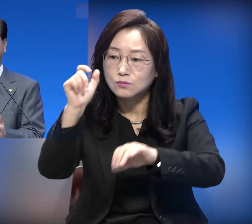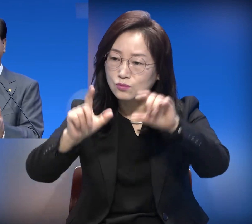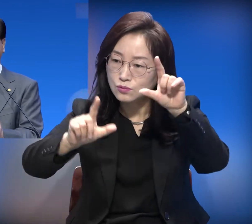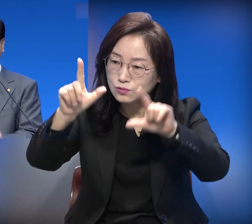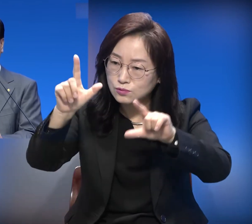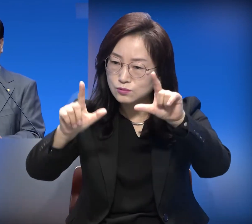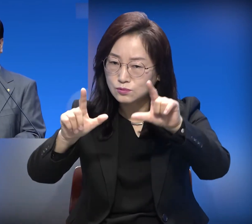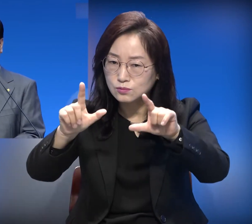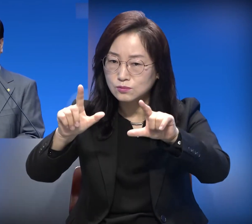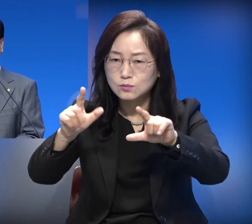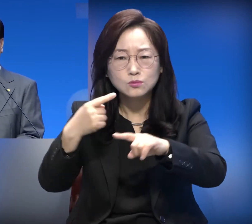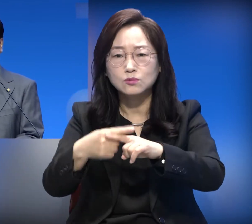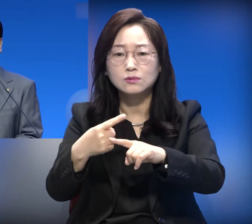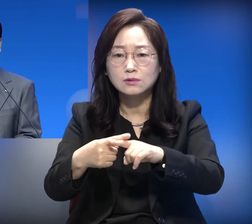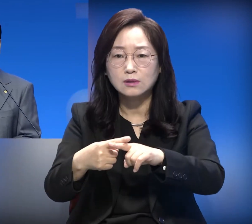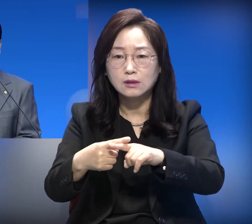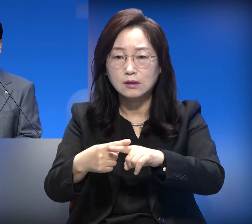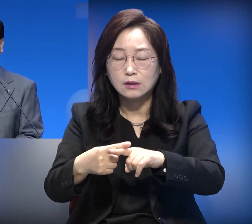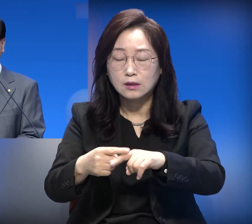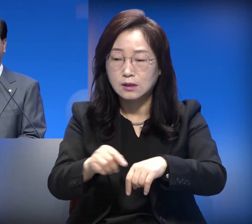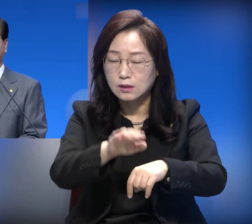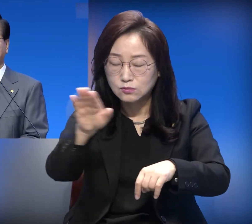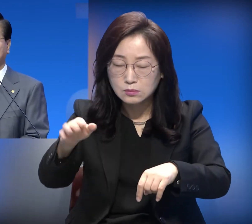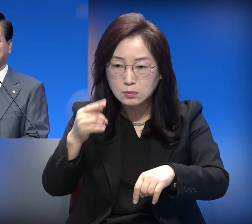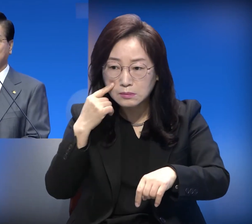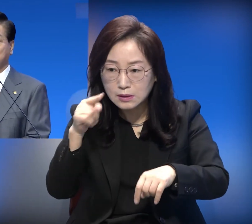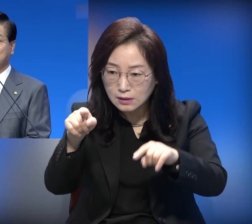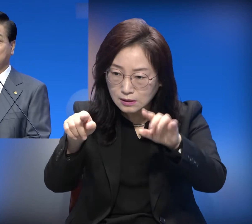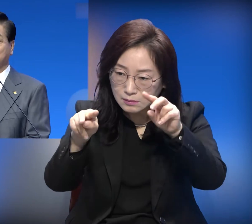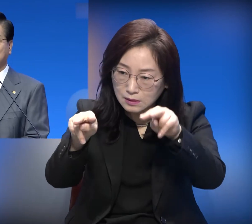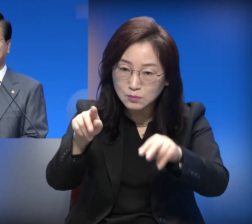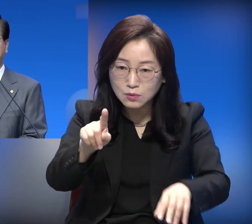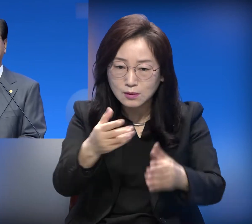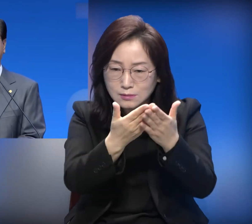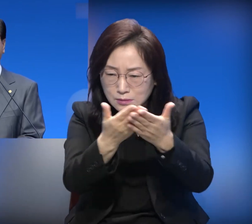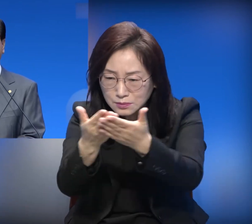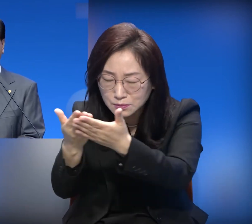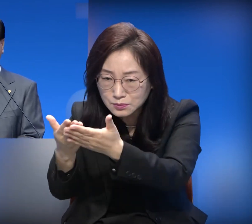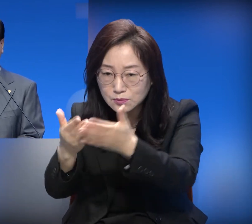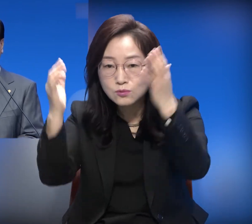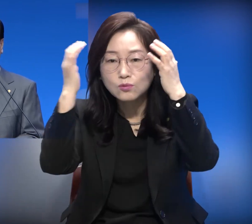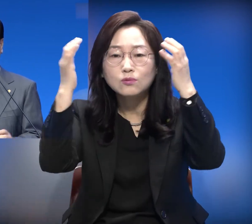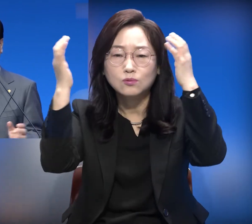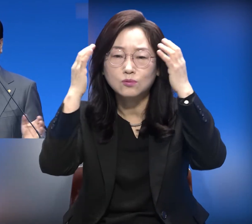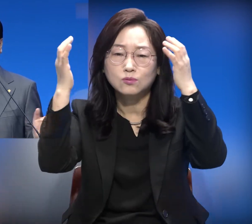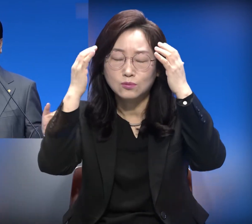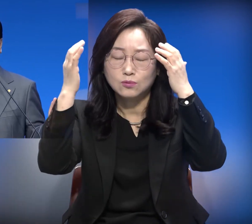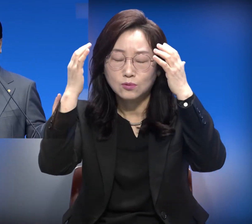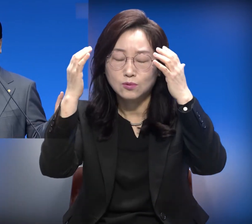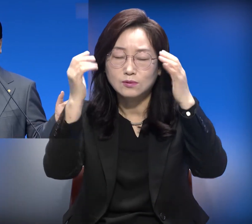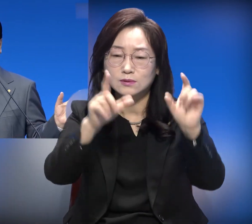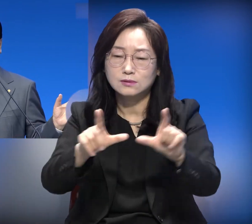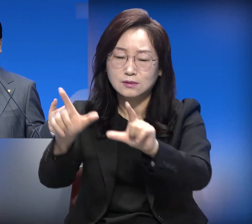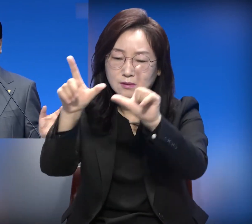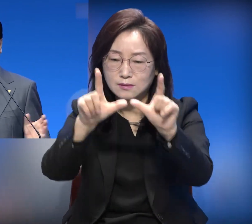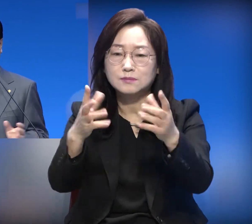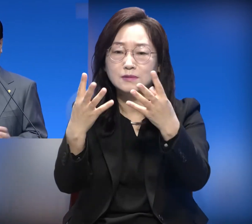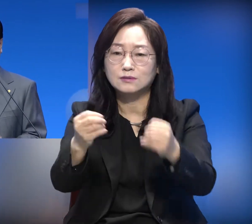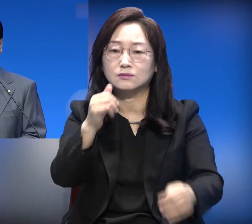항상 무엇인가 구걸하는 거지같이 고난과 고통의 삶을 살아가는 사람들이 많이